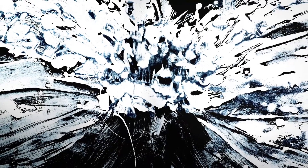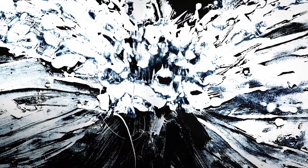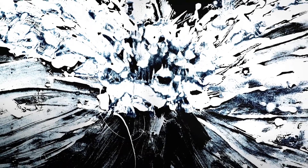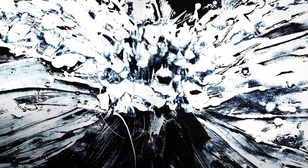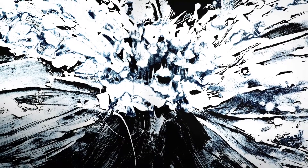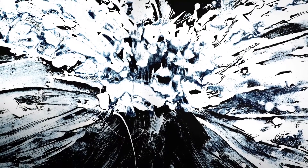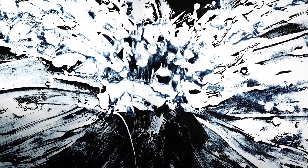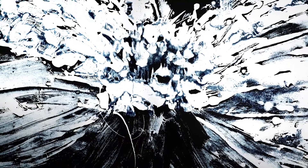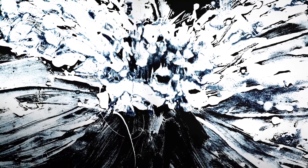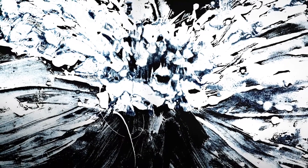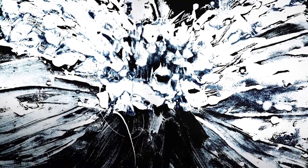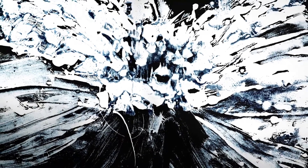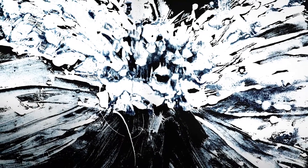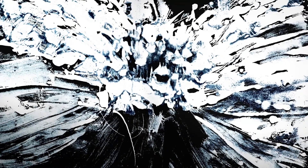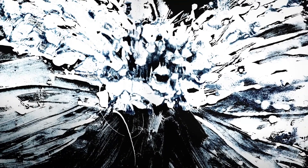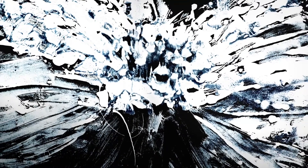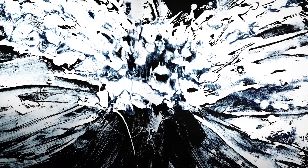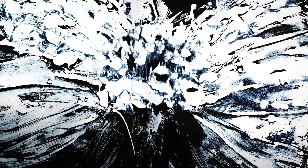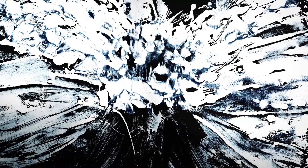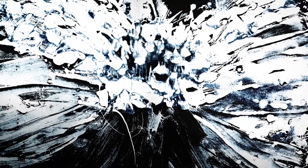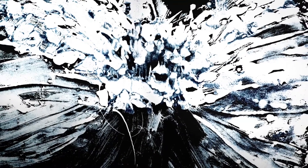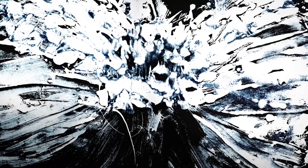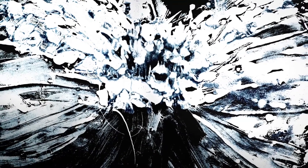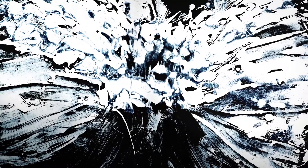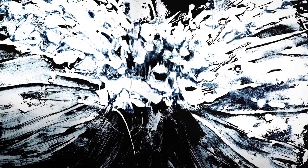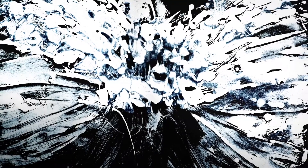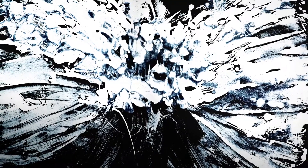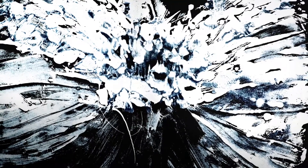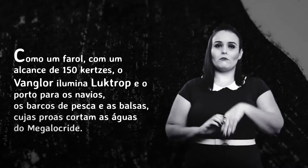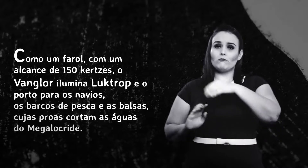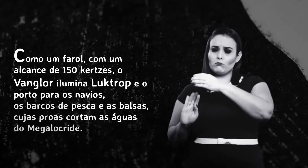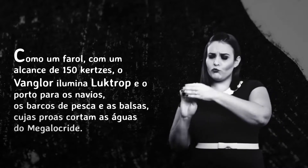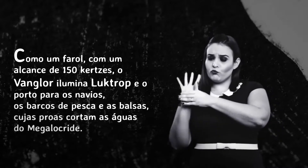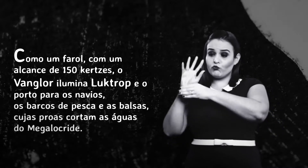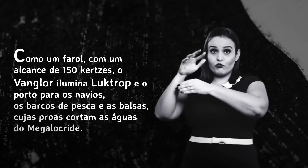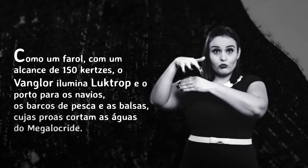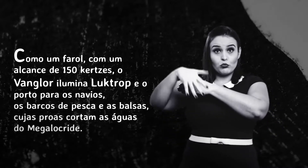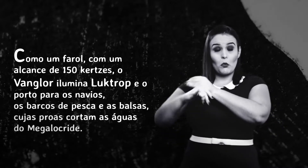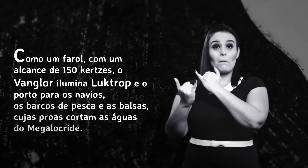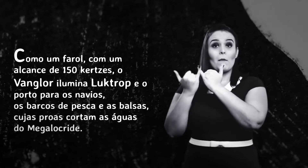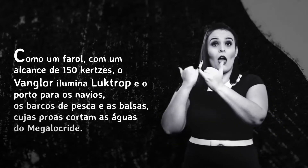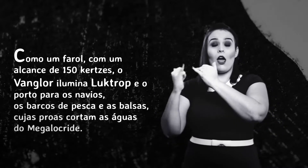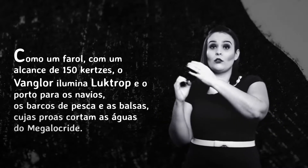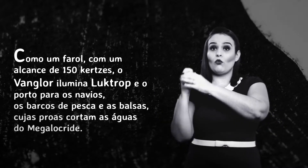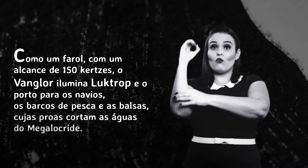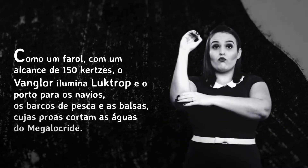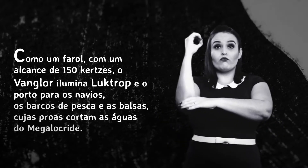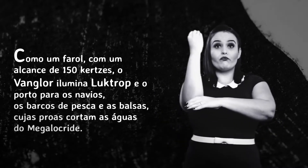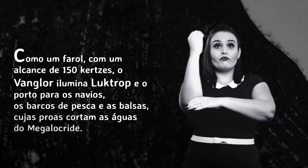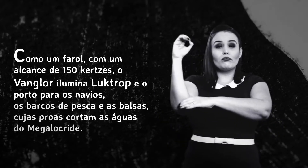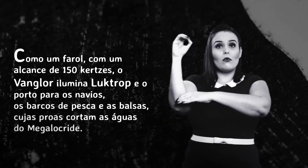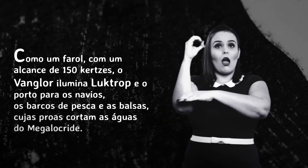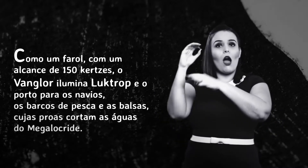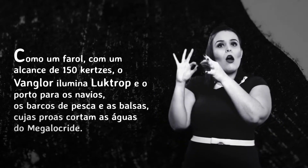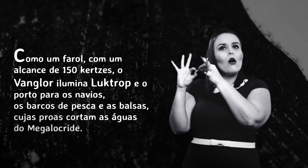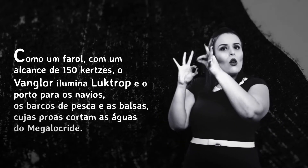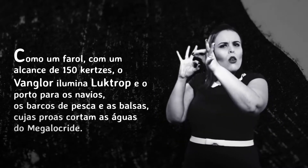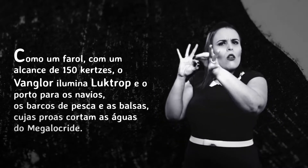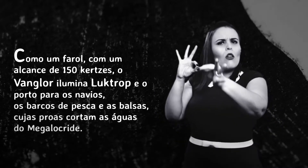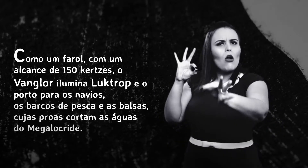tinta branca, suas incandescentes labaredas. Como um farol, com um alcance de 150